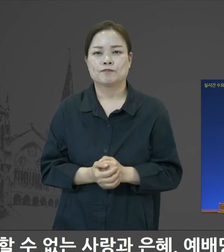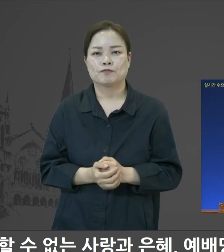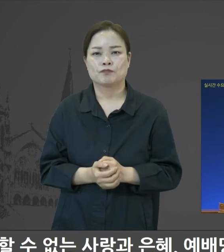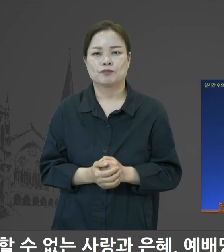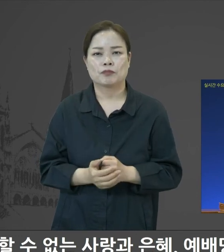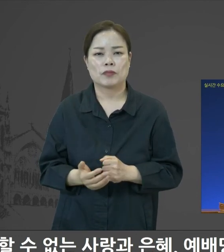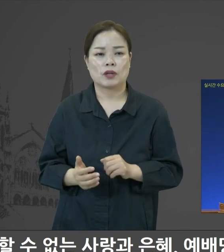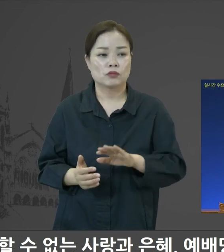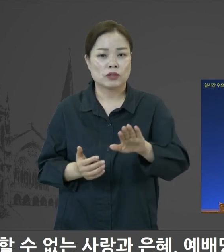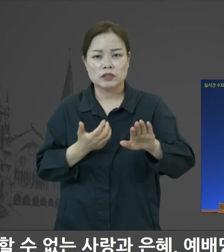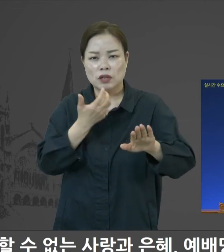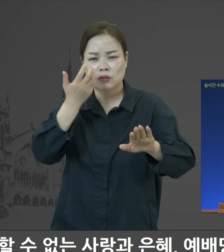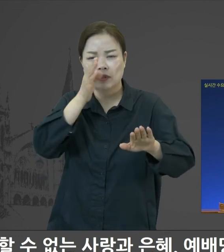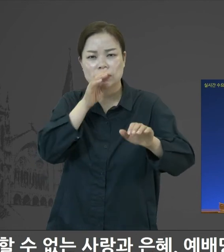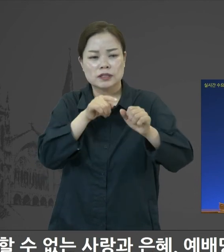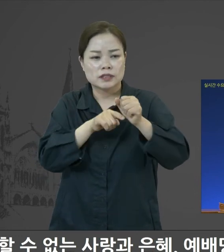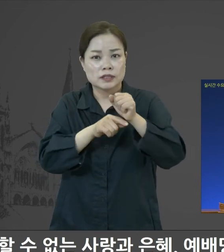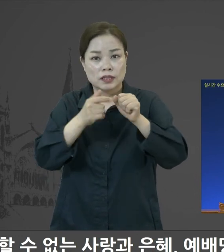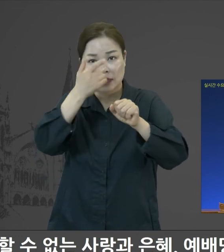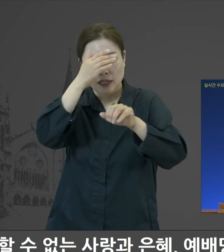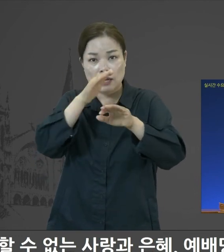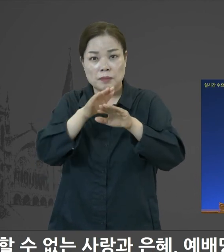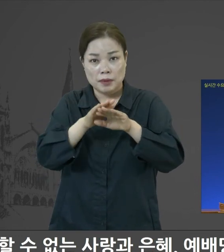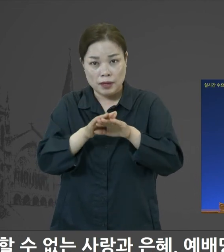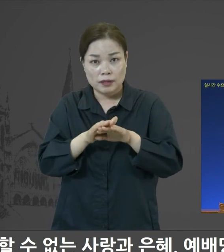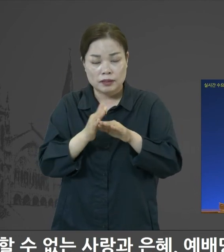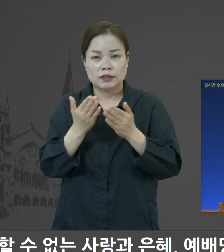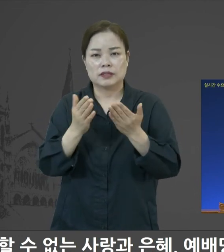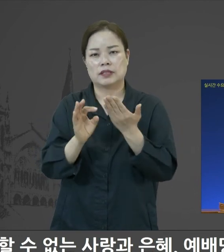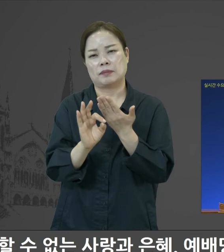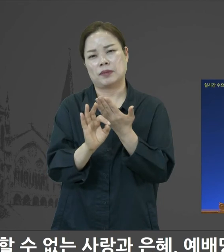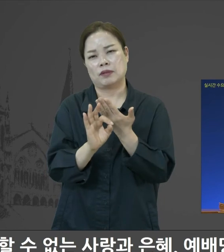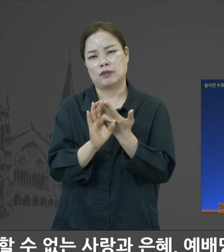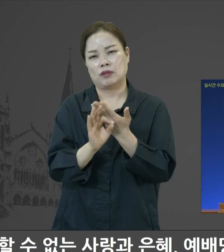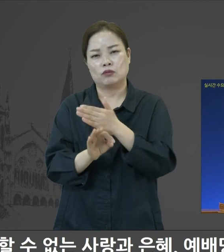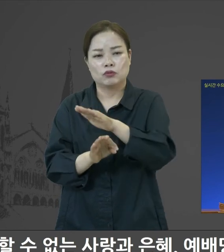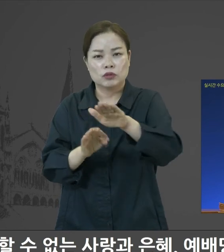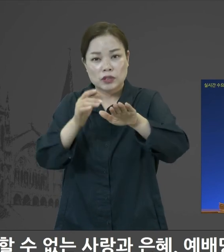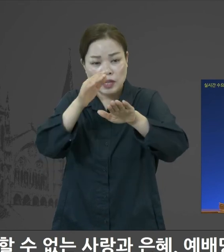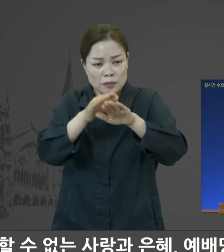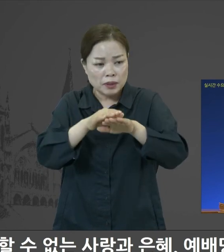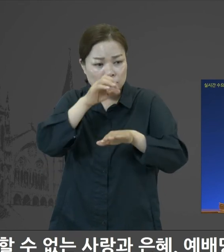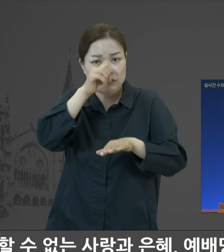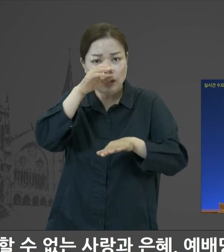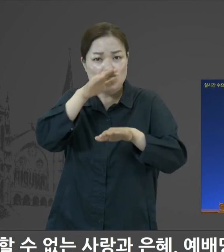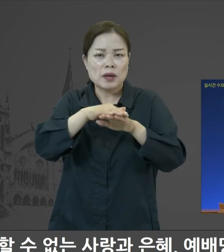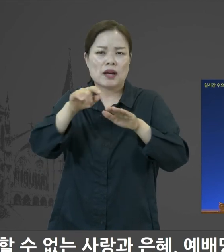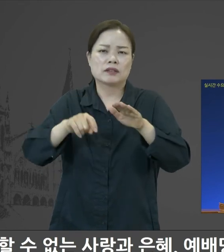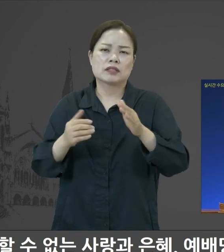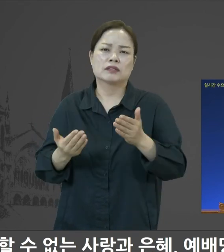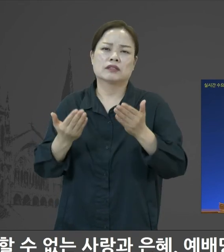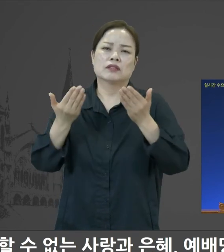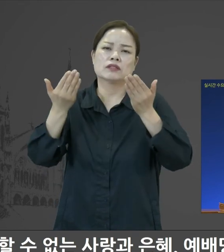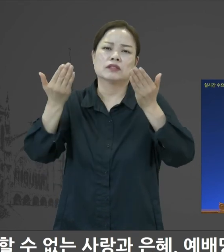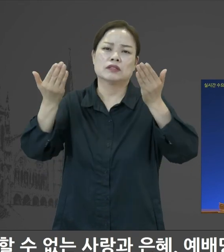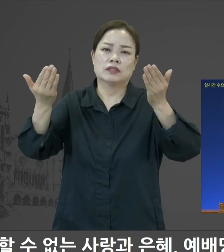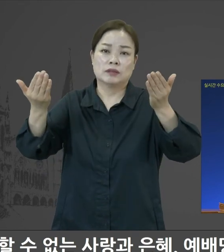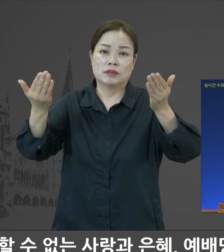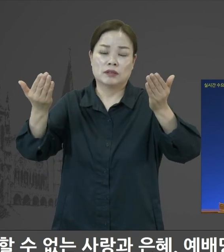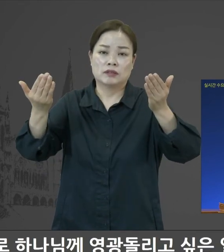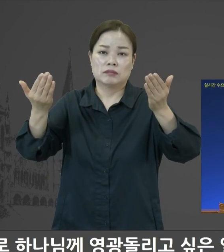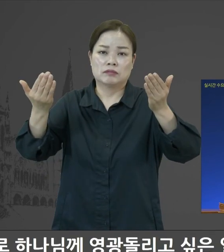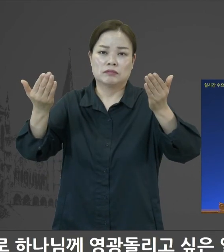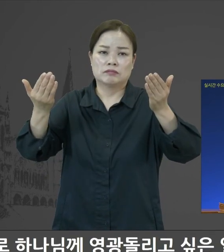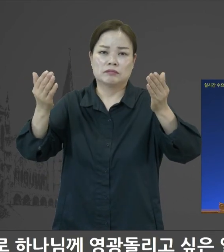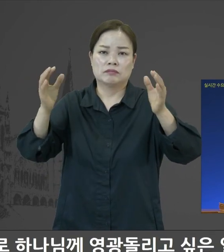우리가 영과 진리로 하나님을 참되게 예배한다면 우리의 예배는 그저 예배당 안에서 드려지는 예배로 머물